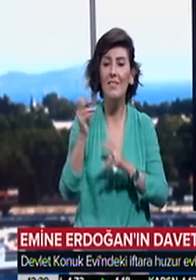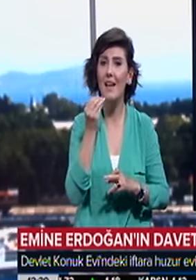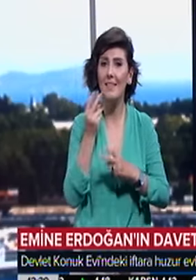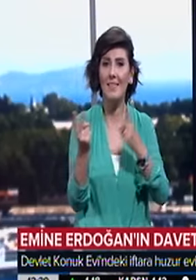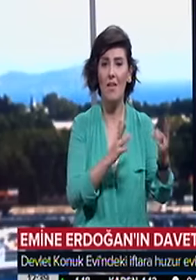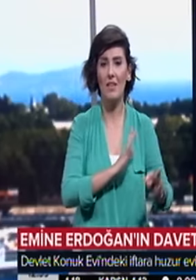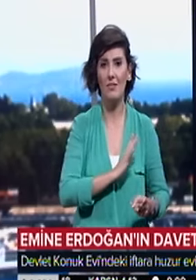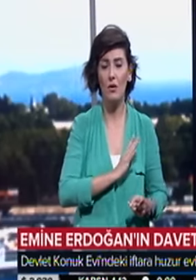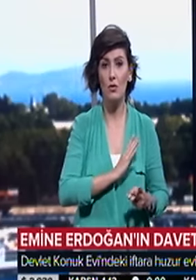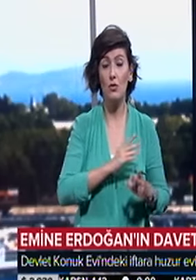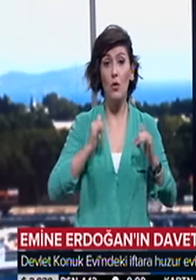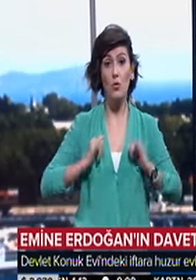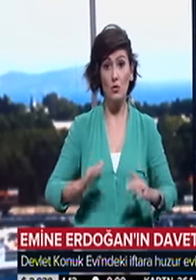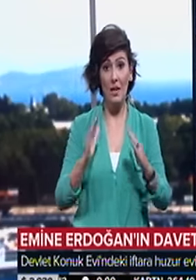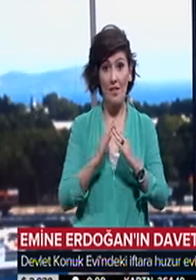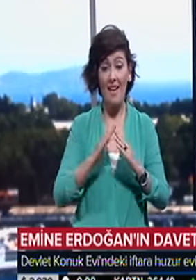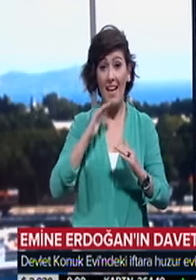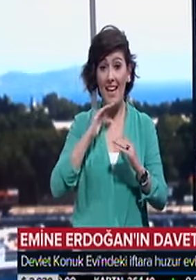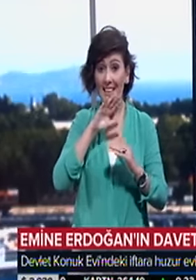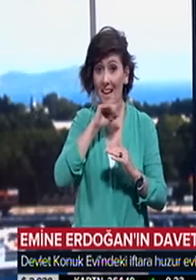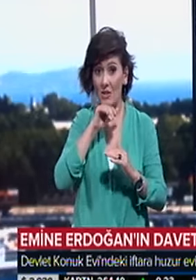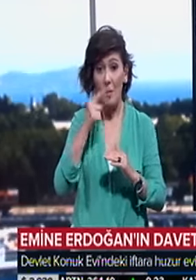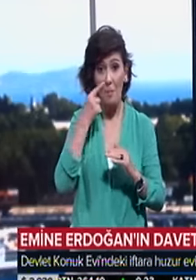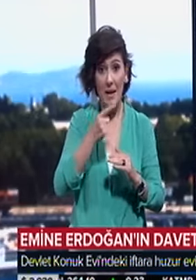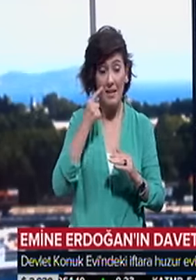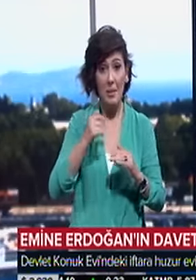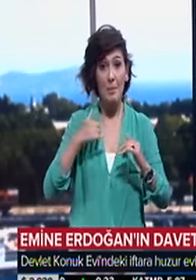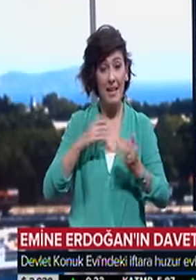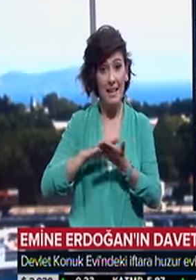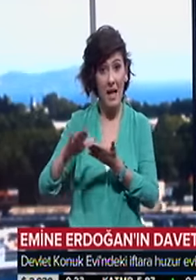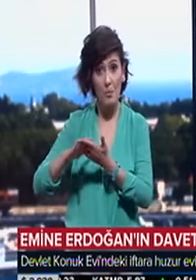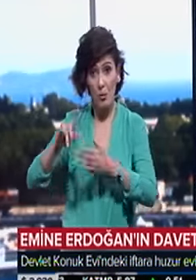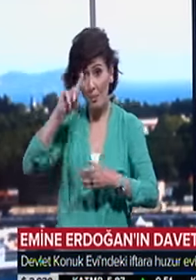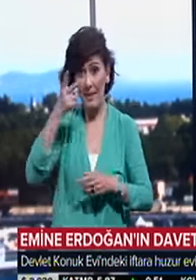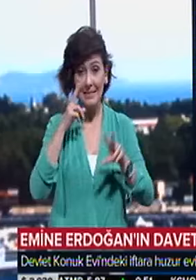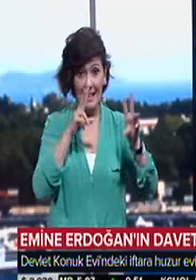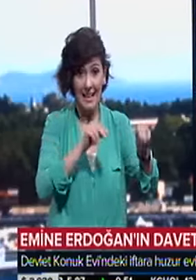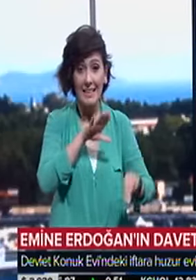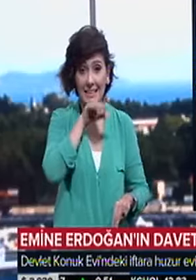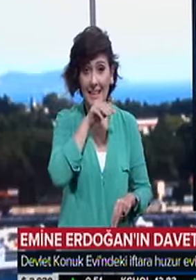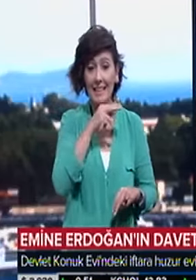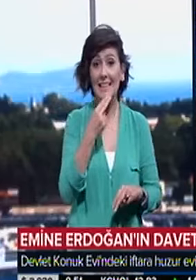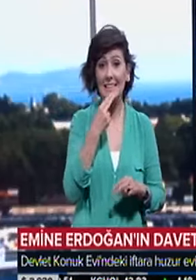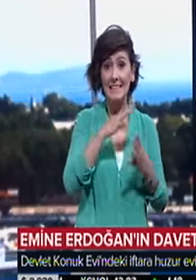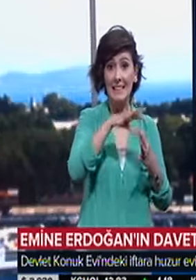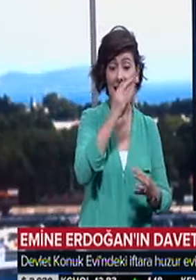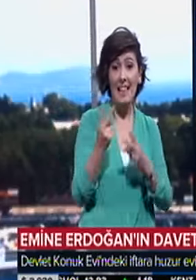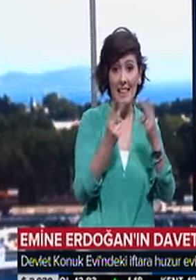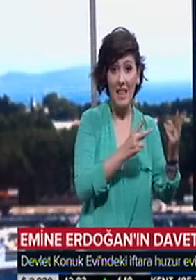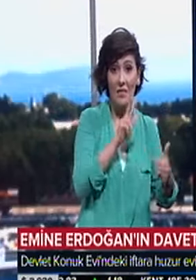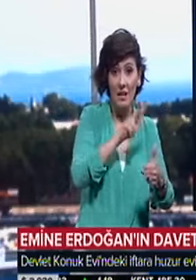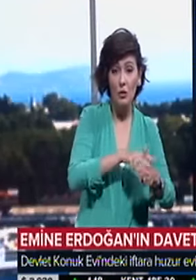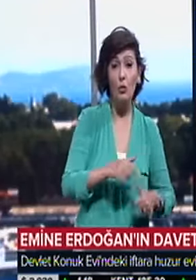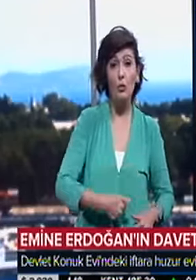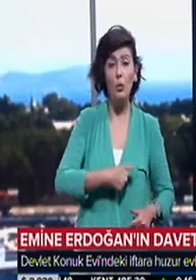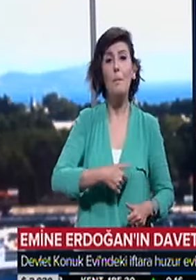iftar daveti verdi. Huzurevleriyle yaşlı bakım ve rehabilitasyon merkezlerinde kalan yaşlılar, Emine Erdoğan'ın davetine